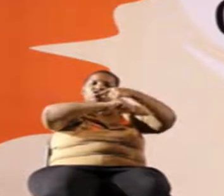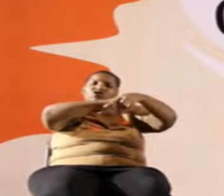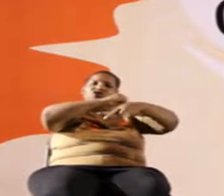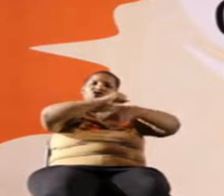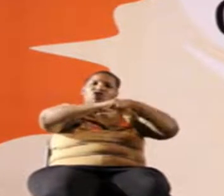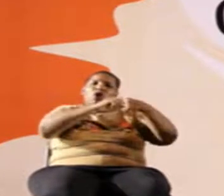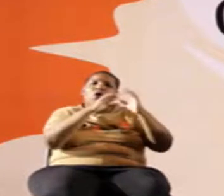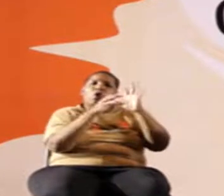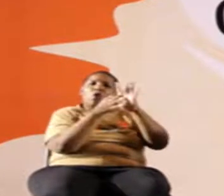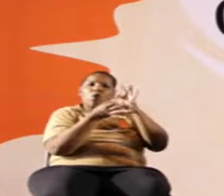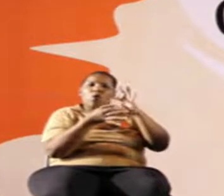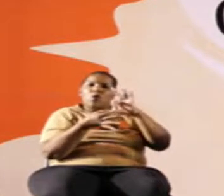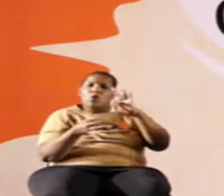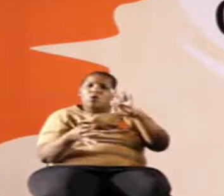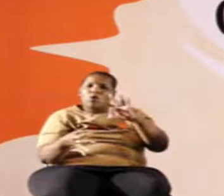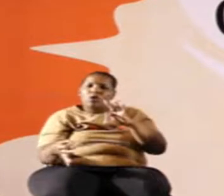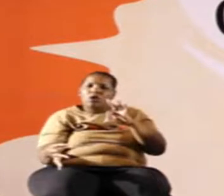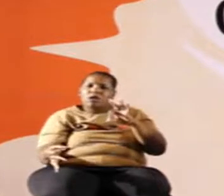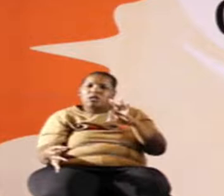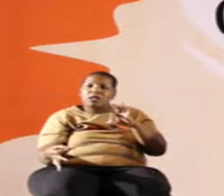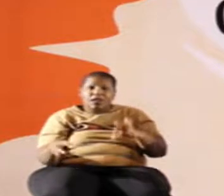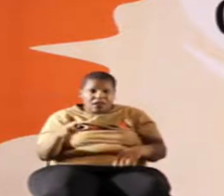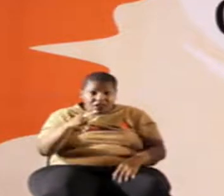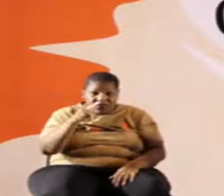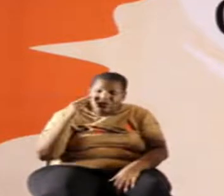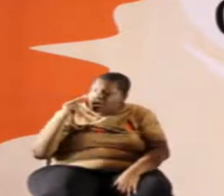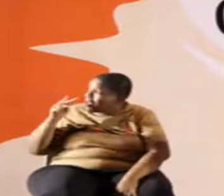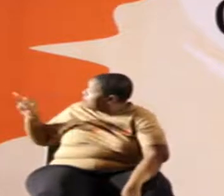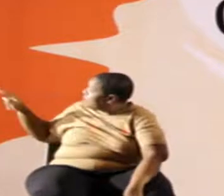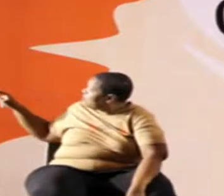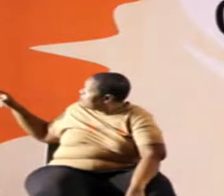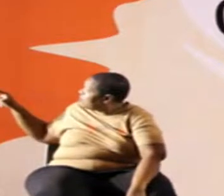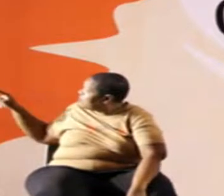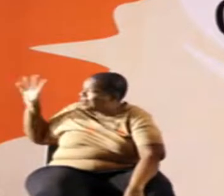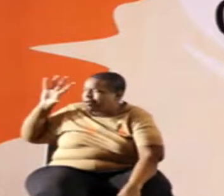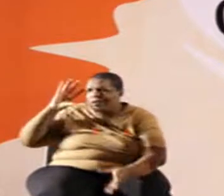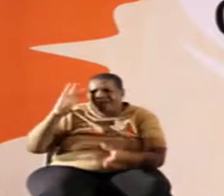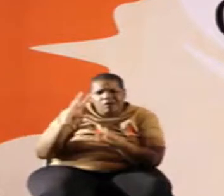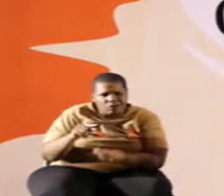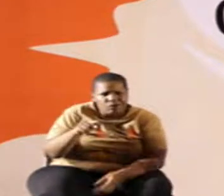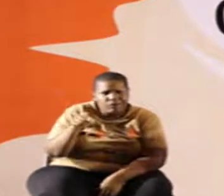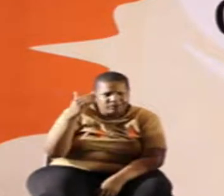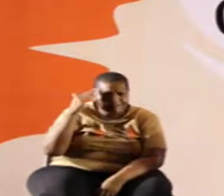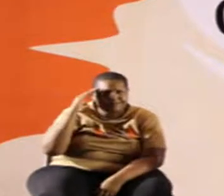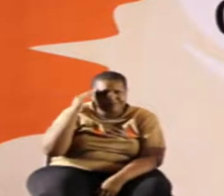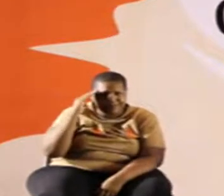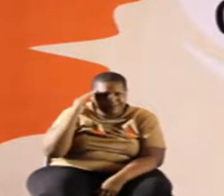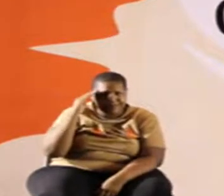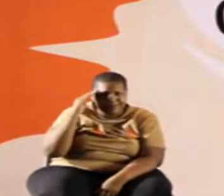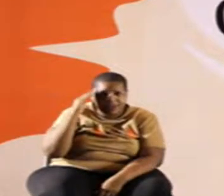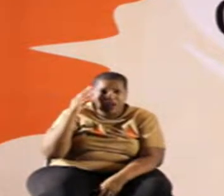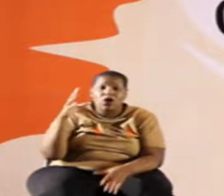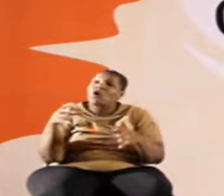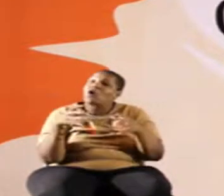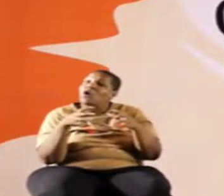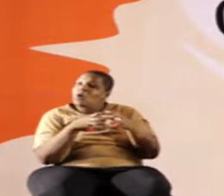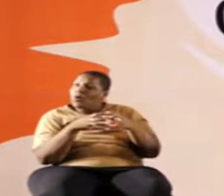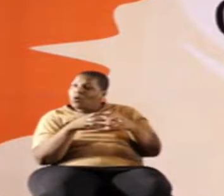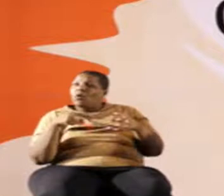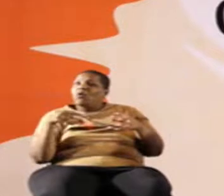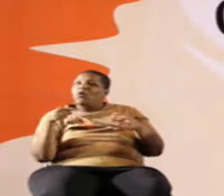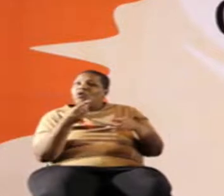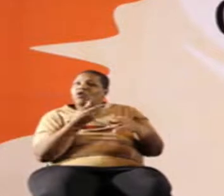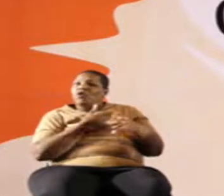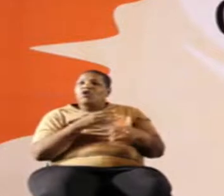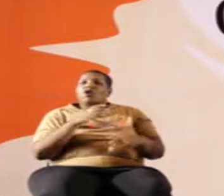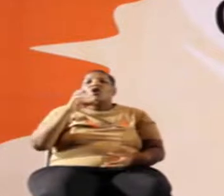fio de contas. Quem viu essa imagem entendeu muita coisa nessa imagem. Não é? Comunidade,